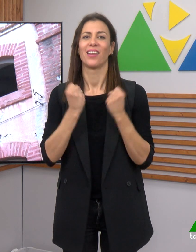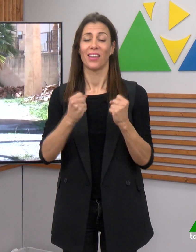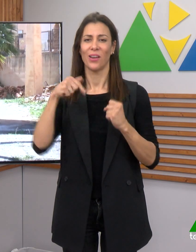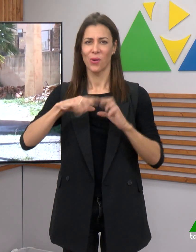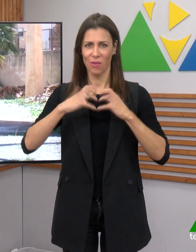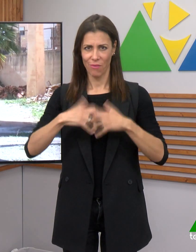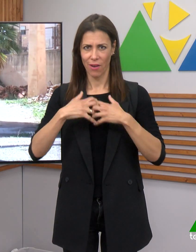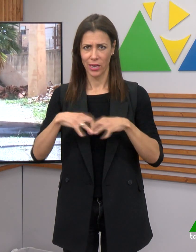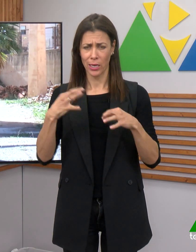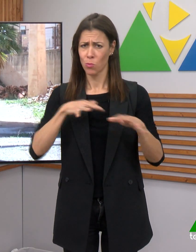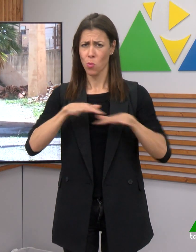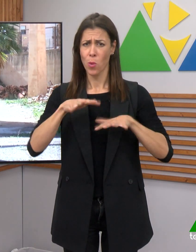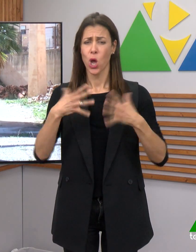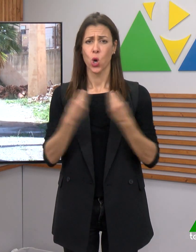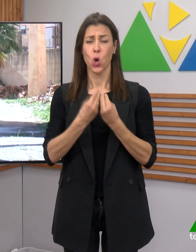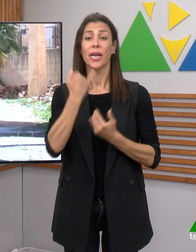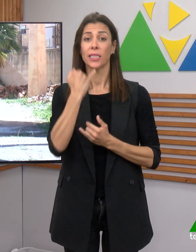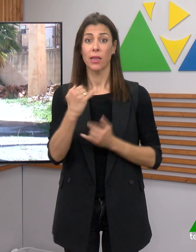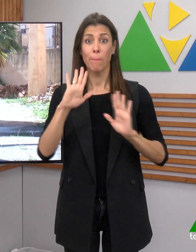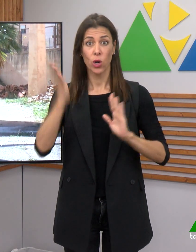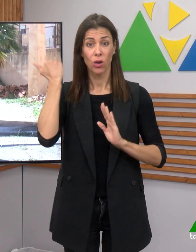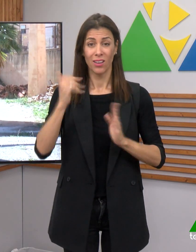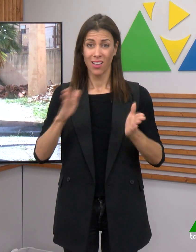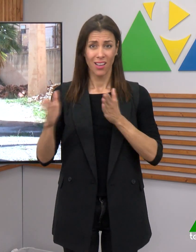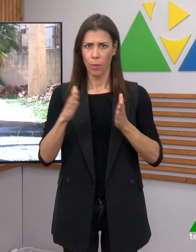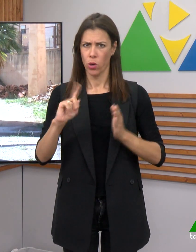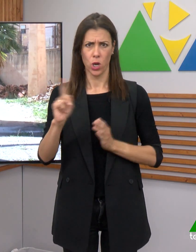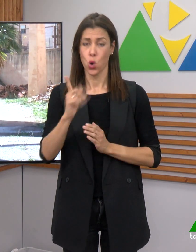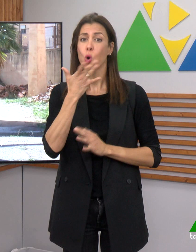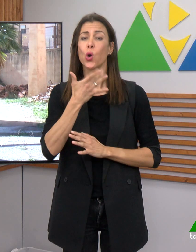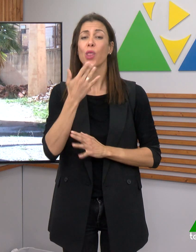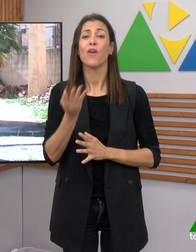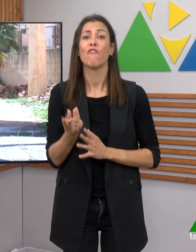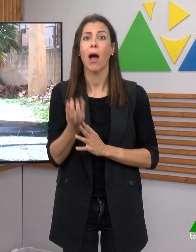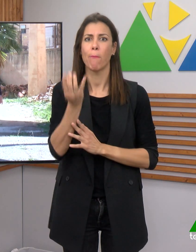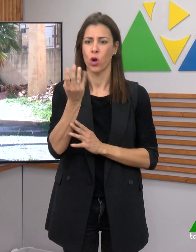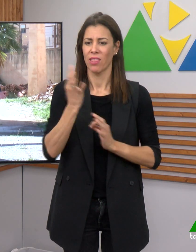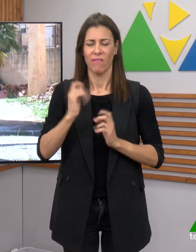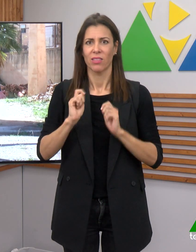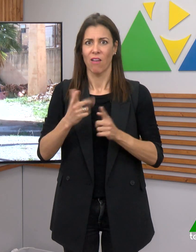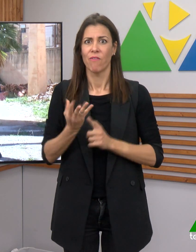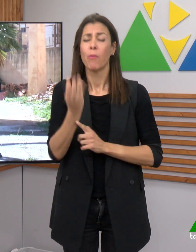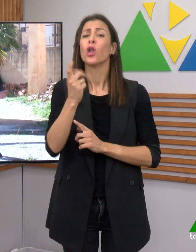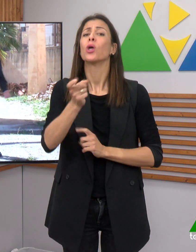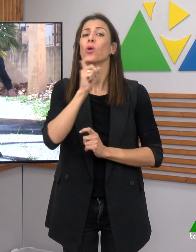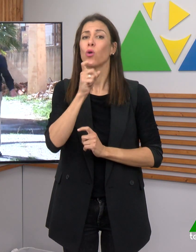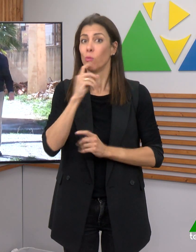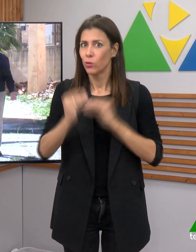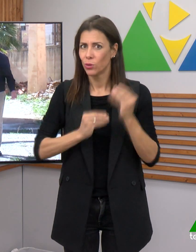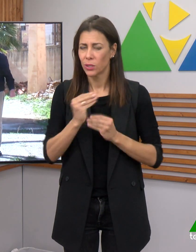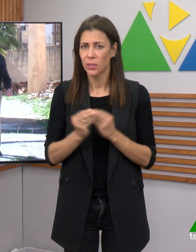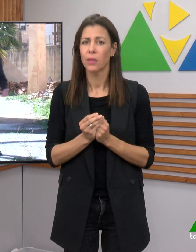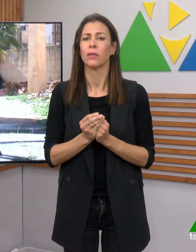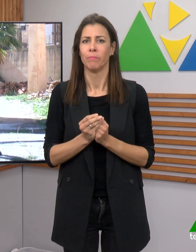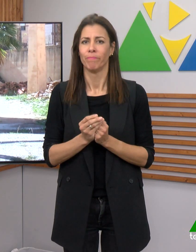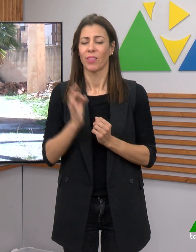mueven con electricidad, etcétera, pero en aquella época lo que se conocía era el vapor y había que producir vapor. ¿Y cómo se produce el vapor?